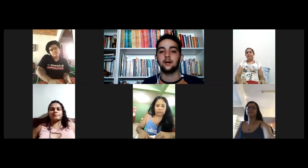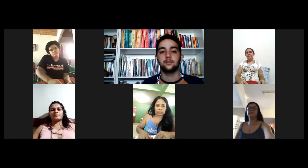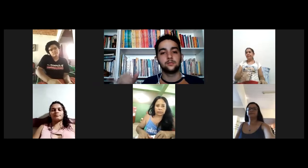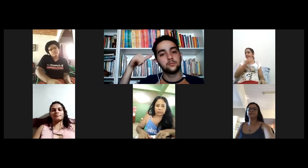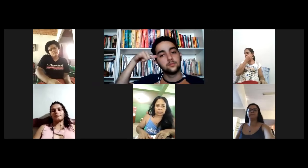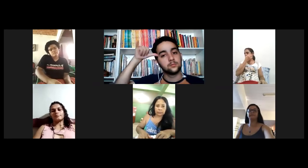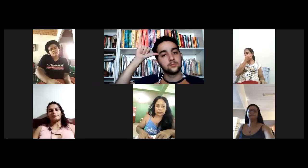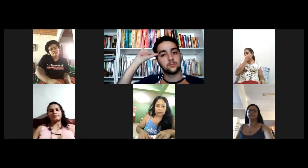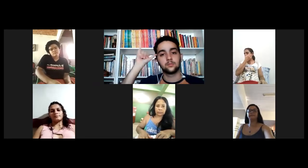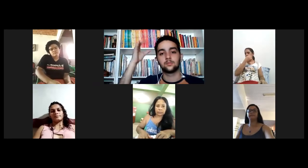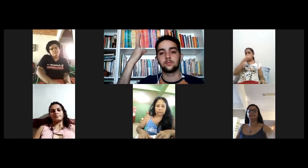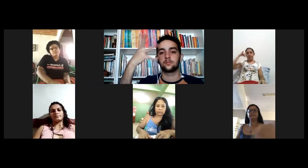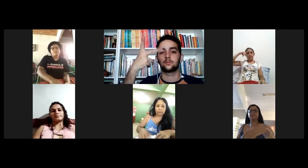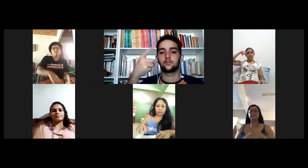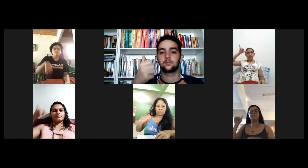vaca,